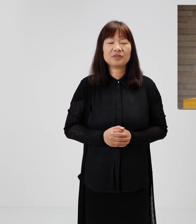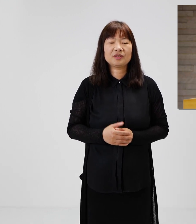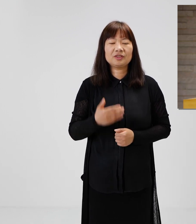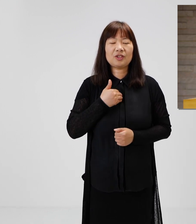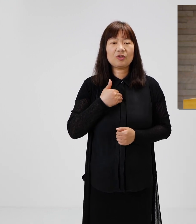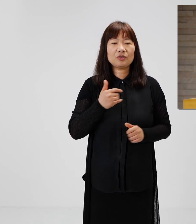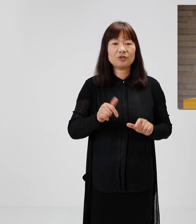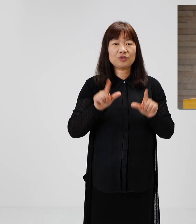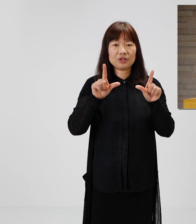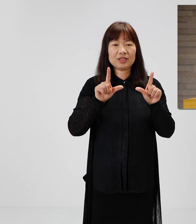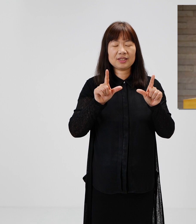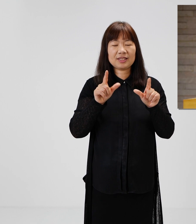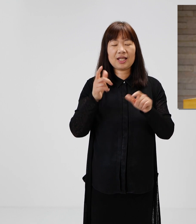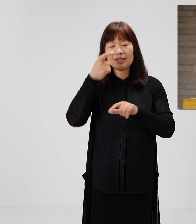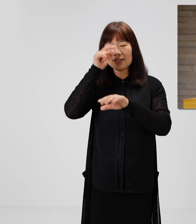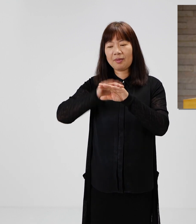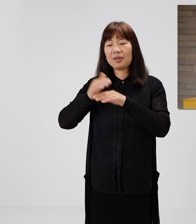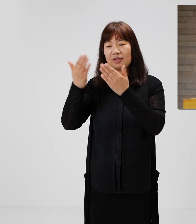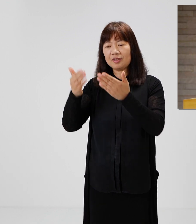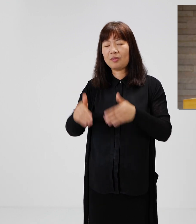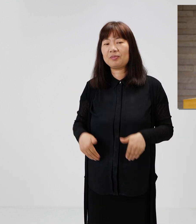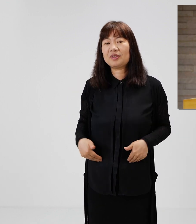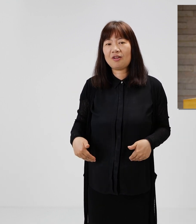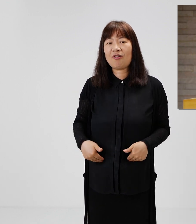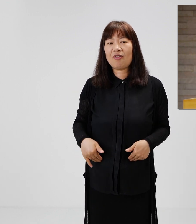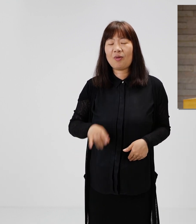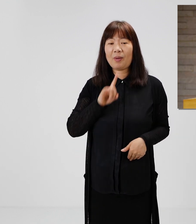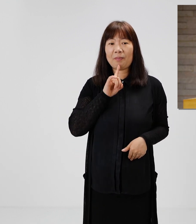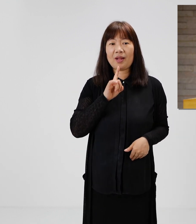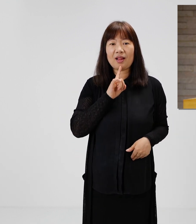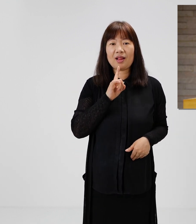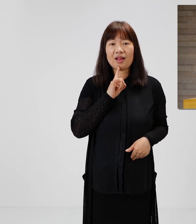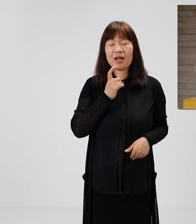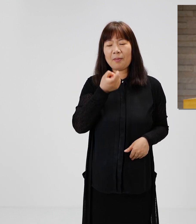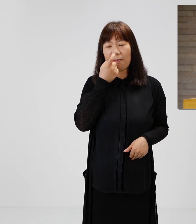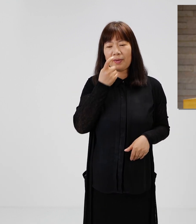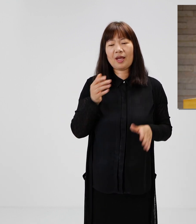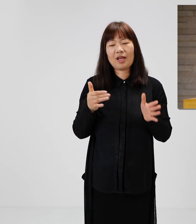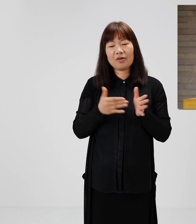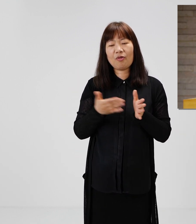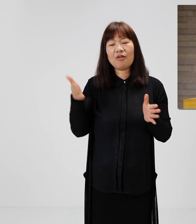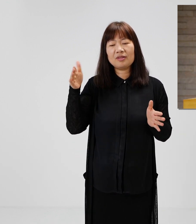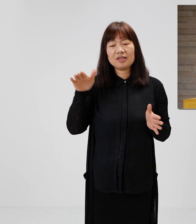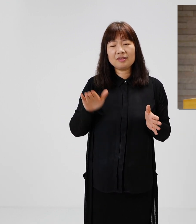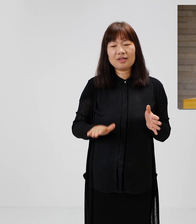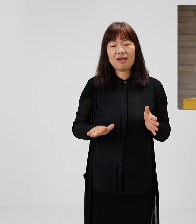저는 주일날 어쨌든 예배는 드려야 됩니다. 이 말 배우긴 했는데